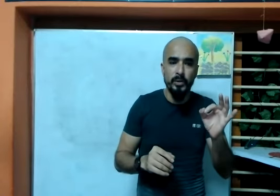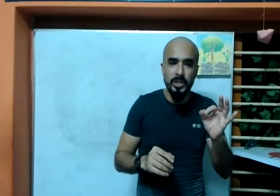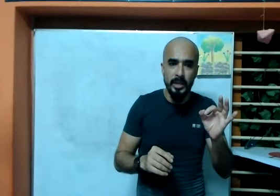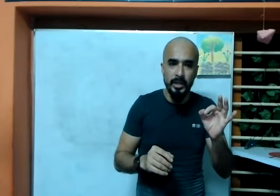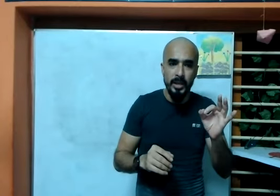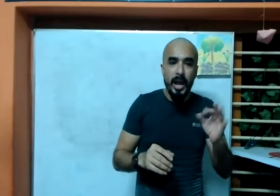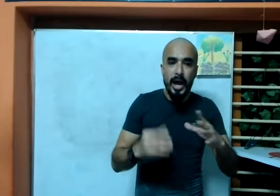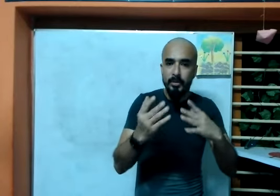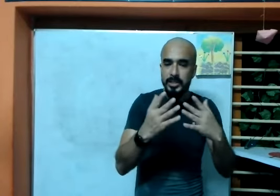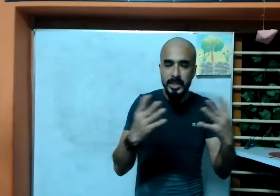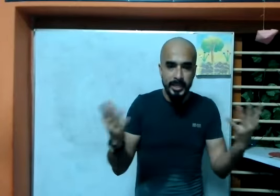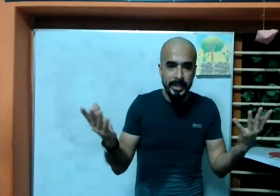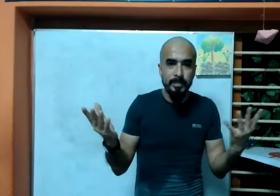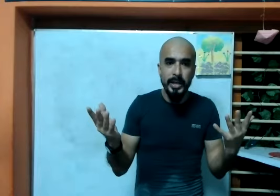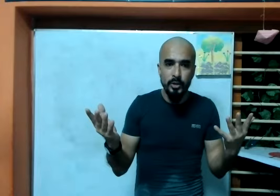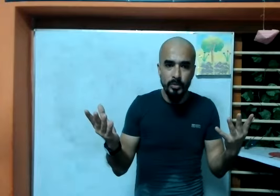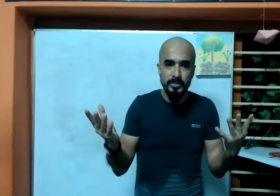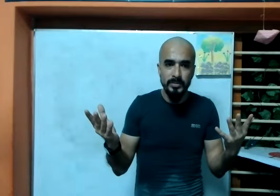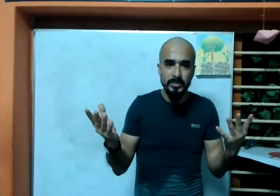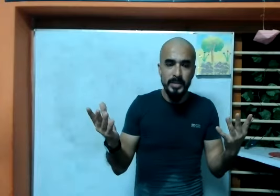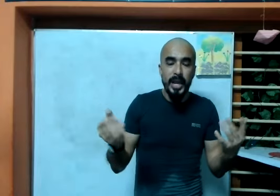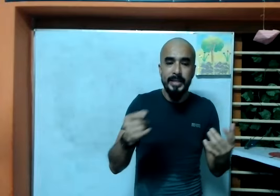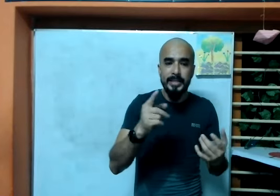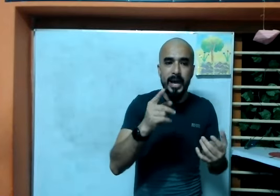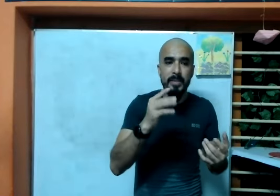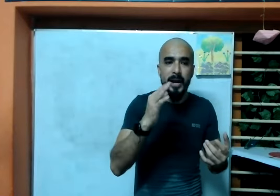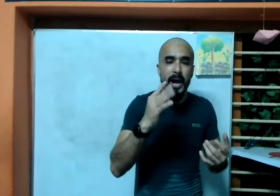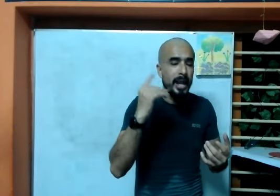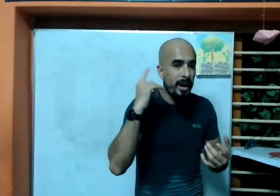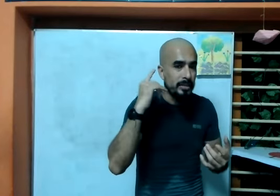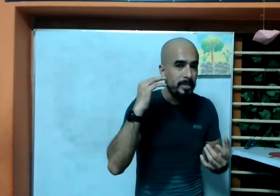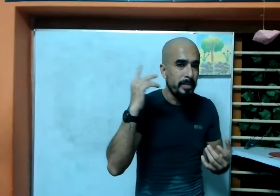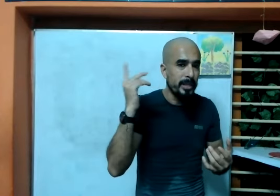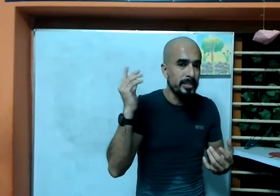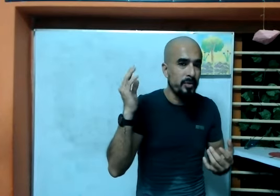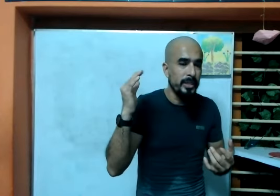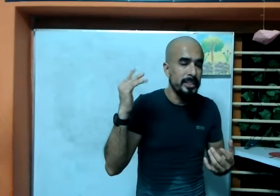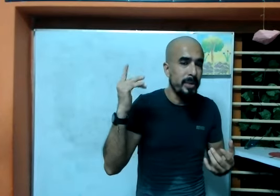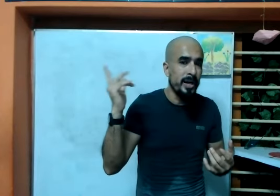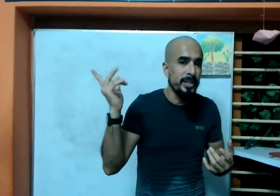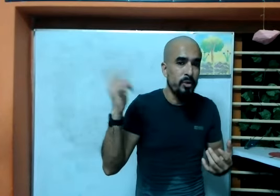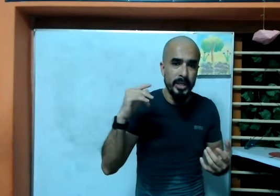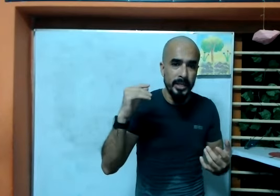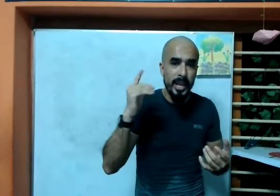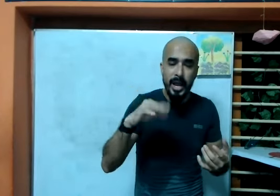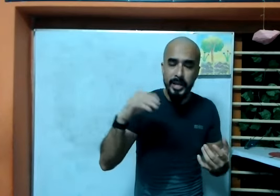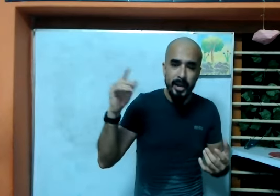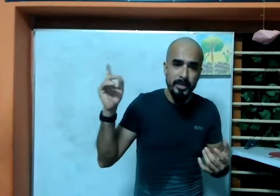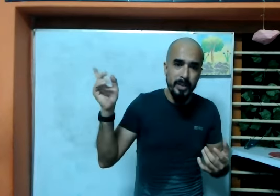মধ্যে আই ওয়াজ রিডিং ইন মাই রুম এট দ্যাট টাইম আই হার্ড মাই মাদারস ভয়েস মাই মাদার কলিং আই হার্ড মাই